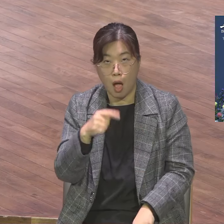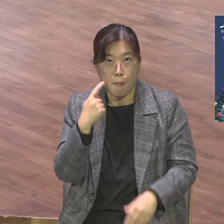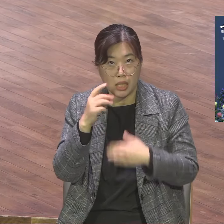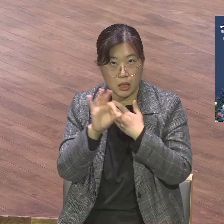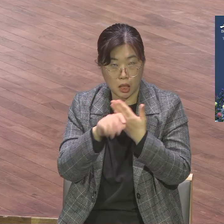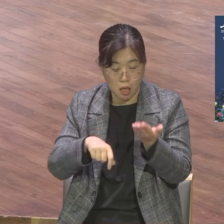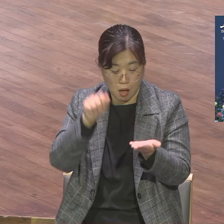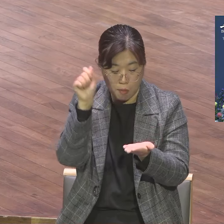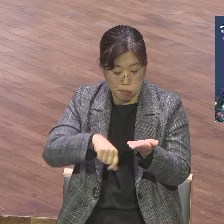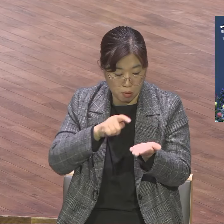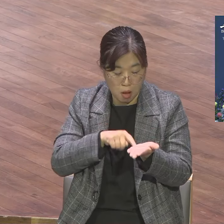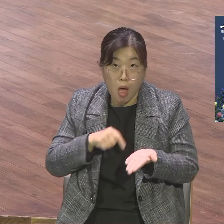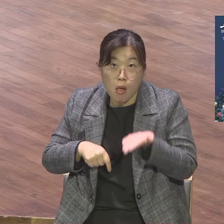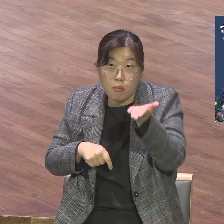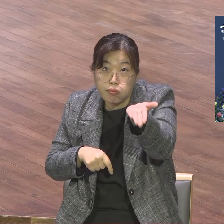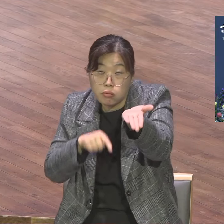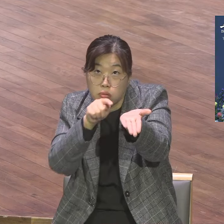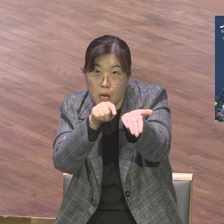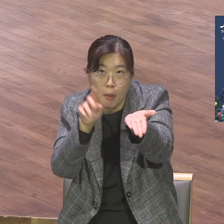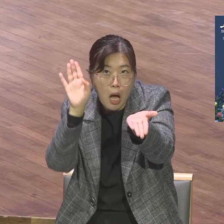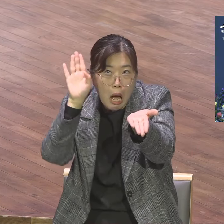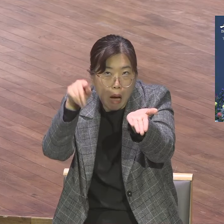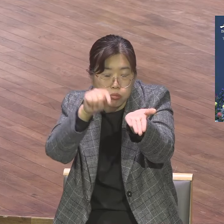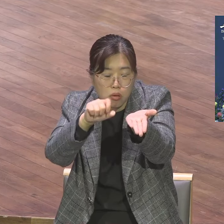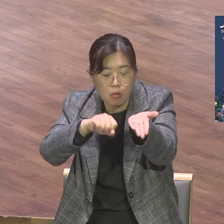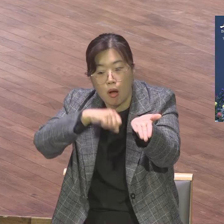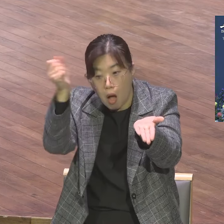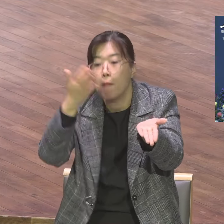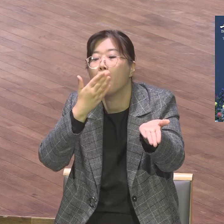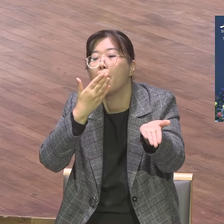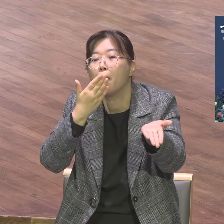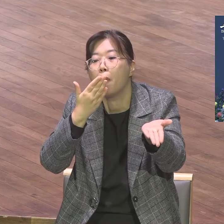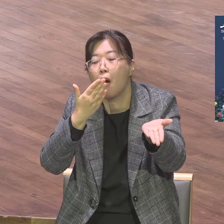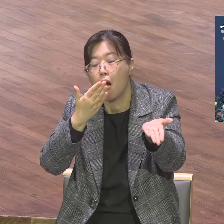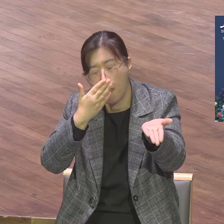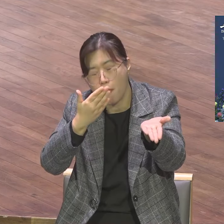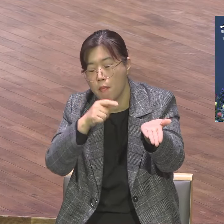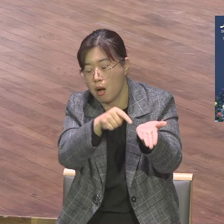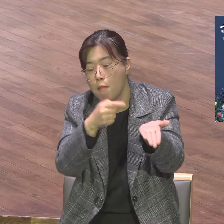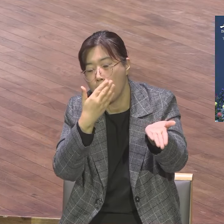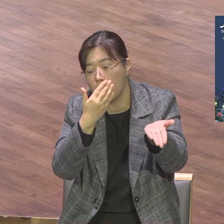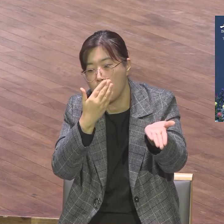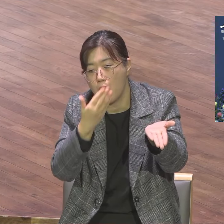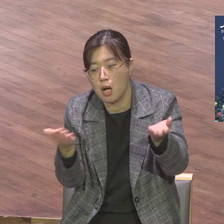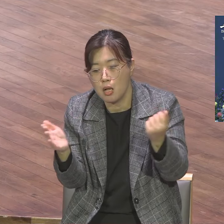수가 있다니까요. 3분 2만 되면 통과되어버려. 통과되면 큰일 납니다.